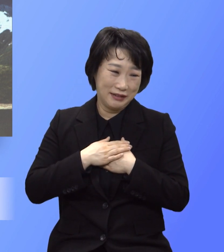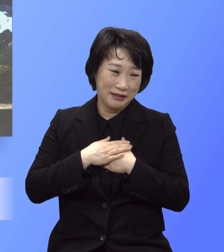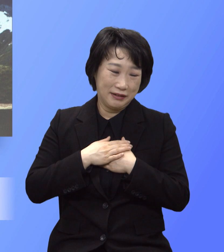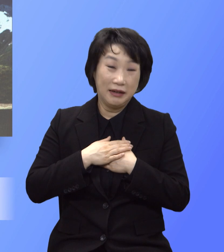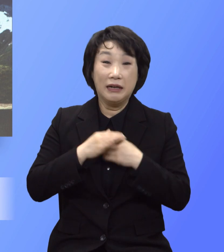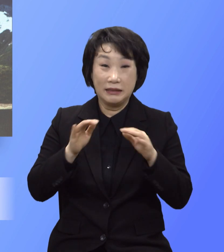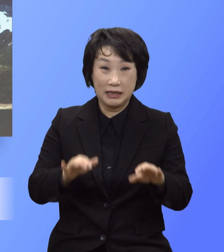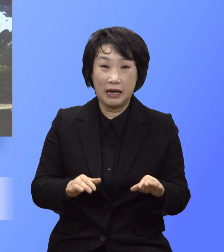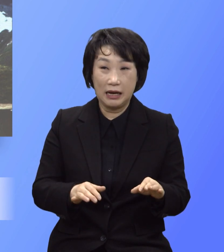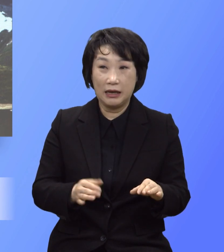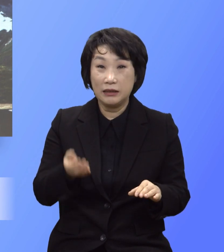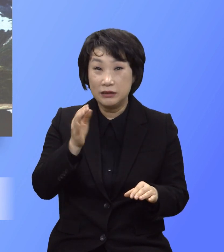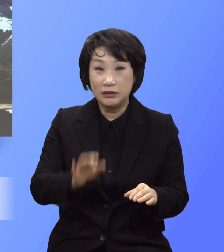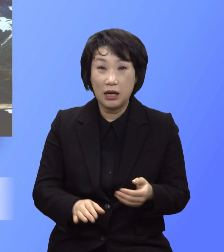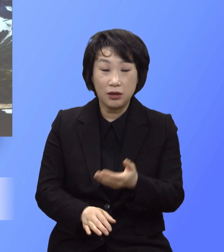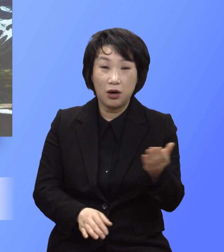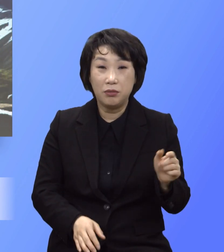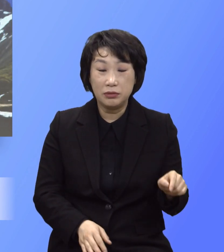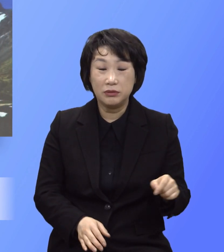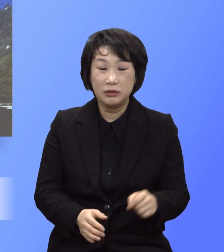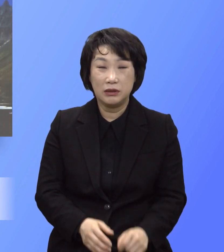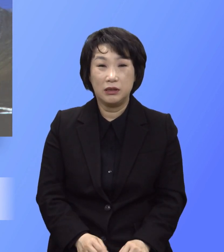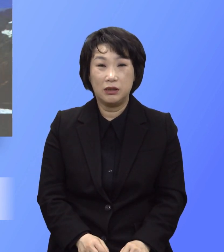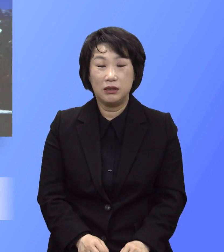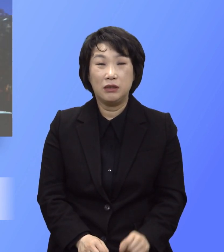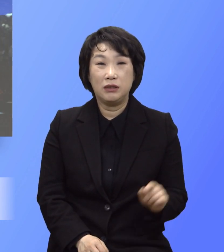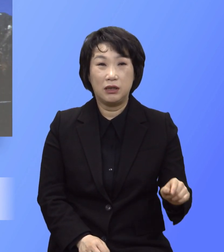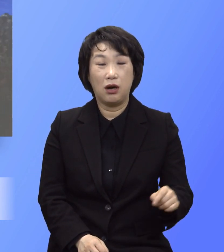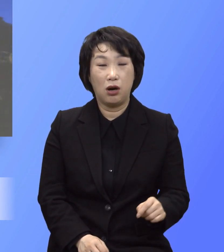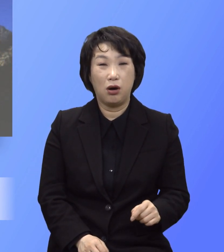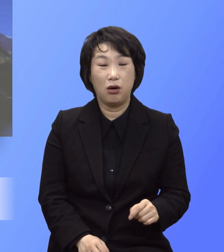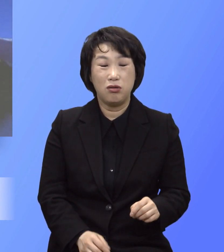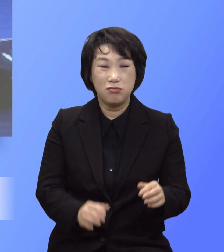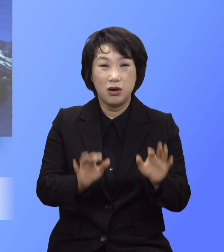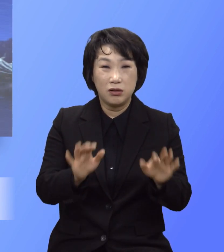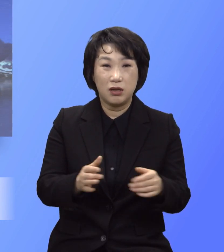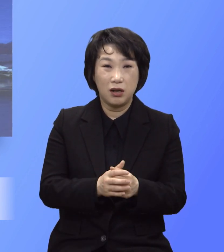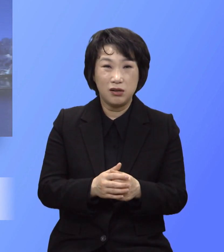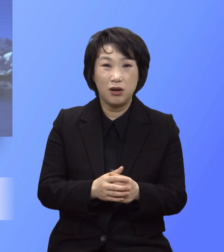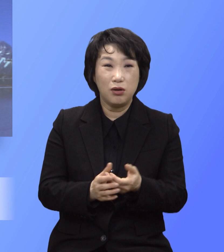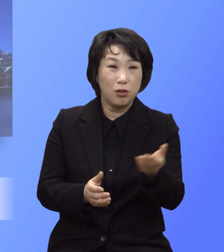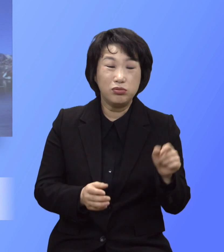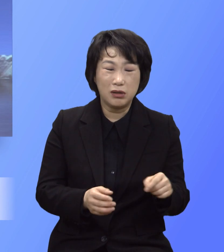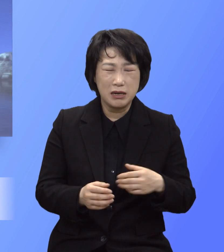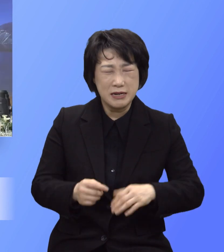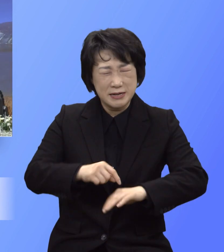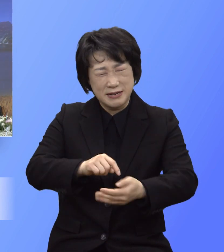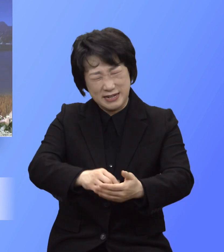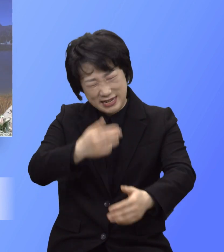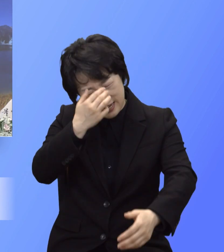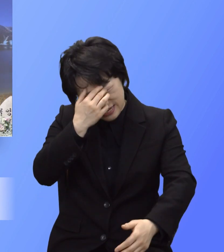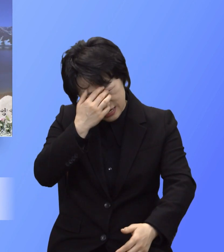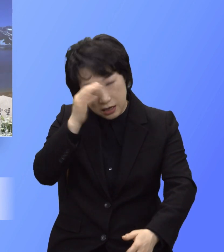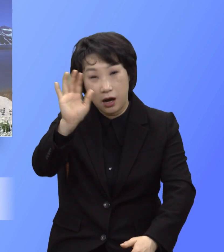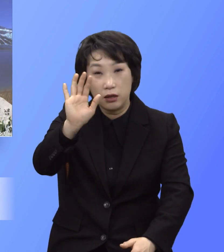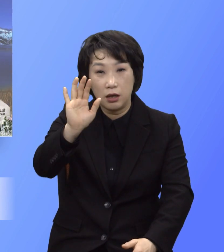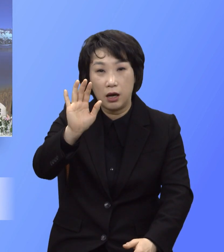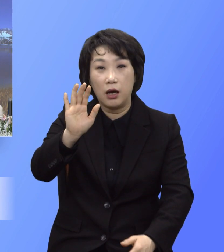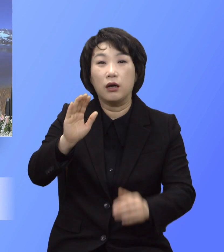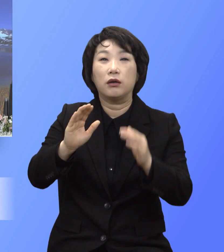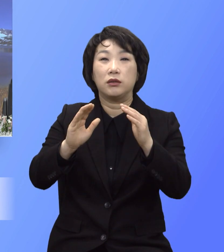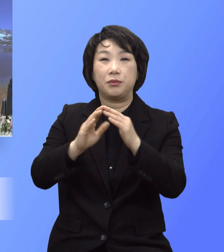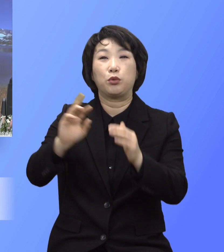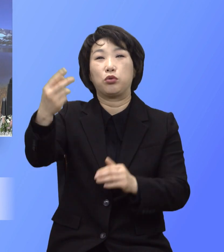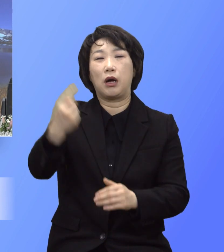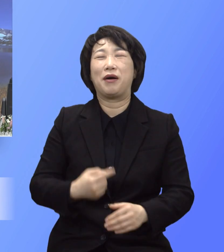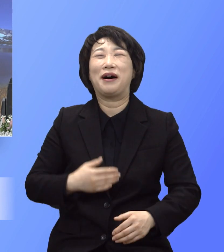예, 그런데 그러고 당하는 날이 속상한 것이 아니라 다 뭐 집에 오면